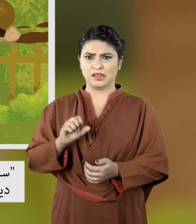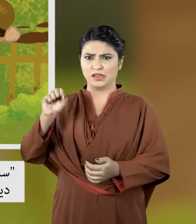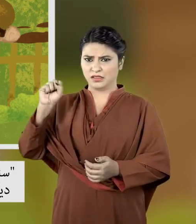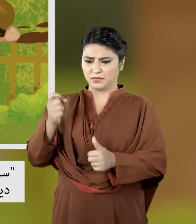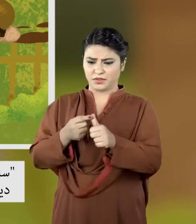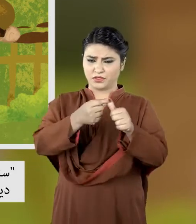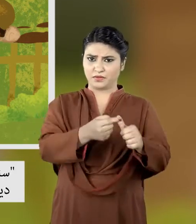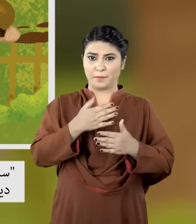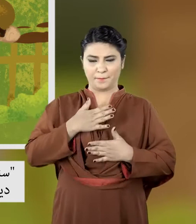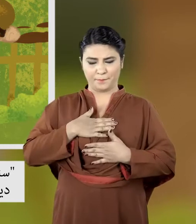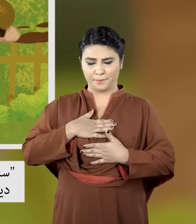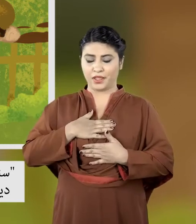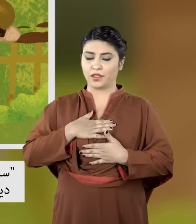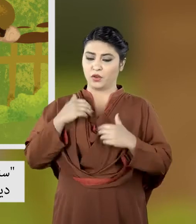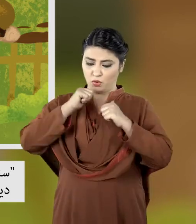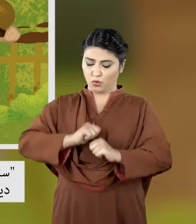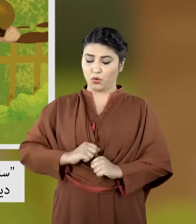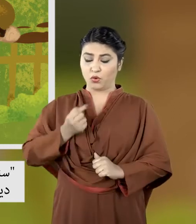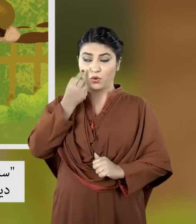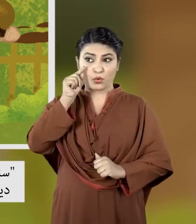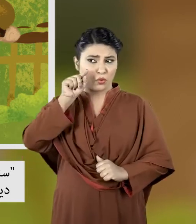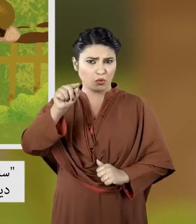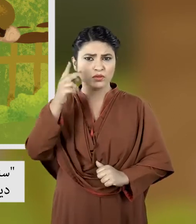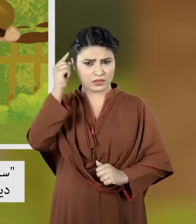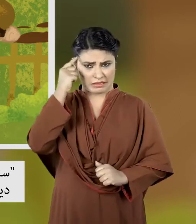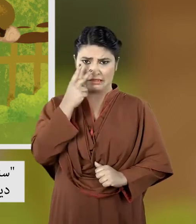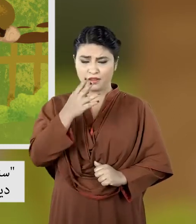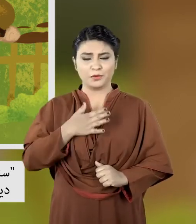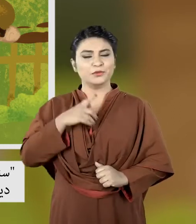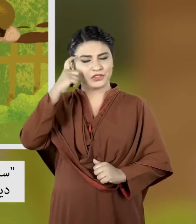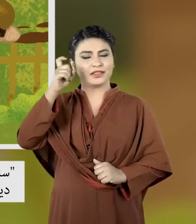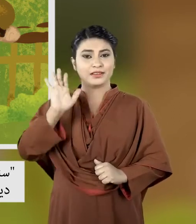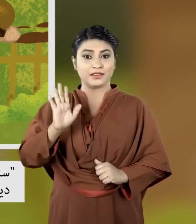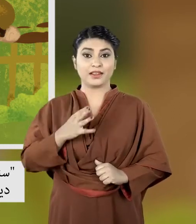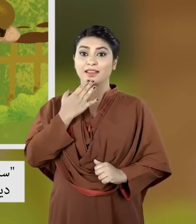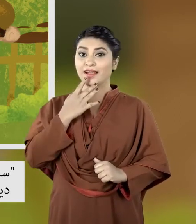دیا، میں نے کوٹ غور سے دیکھا اور مجھے یقین ہے کہ وہ سرخ تھا۔